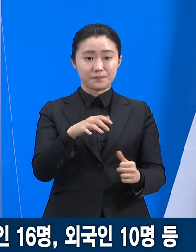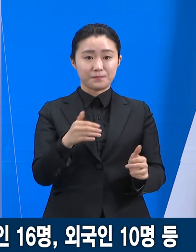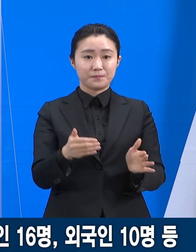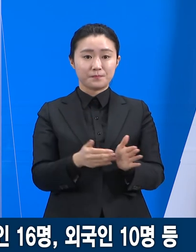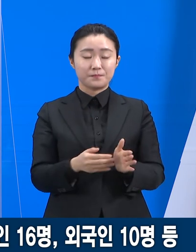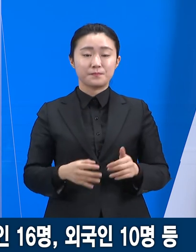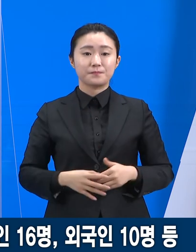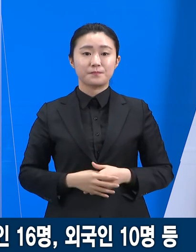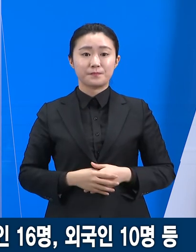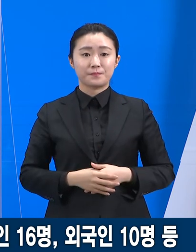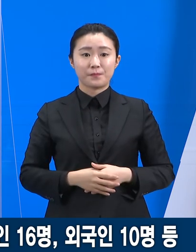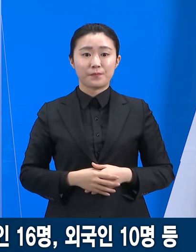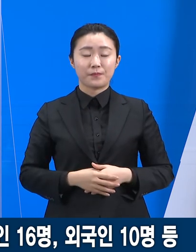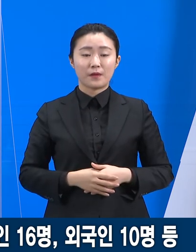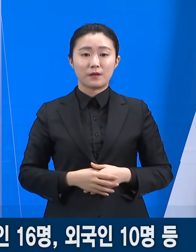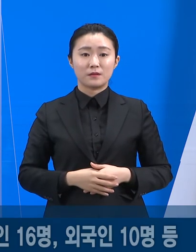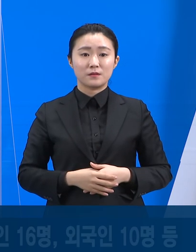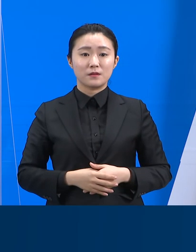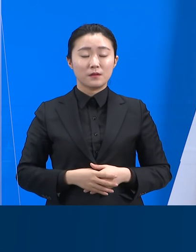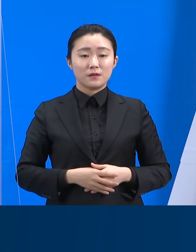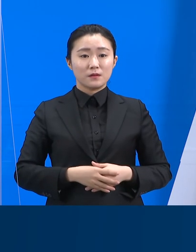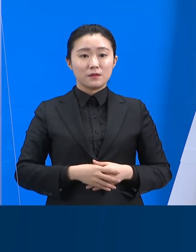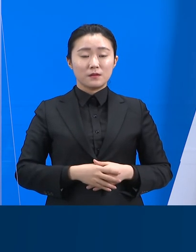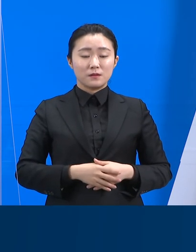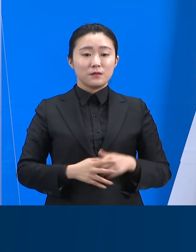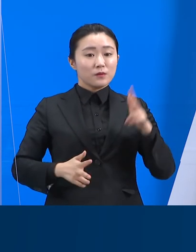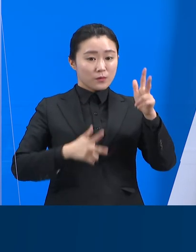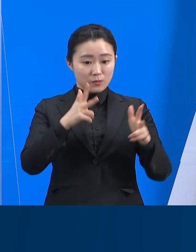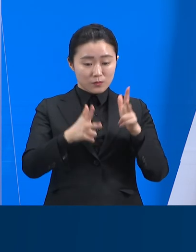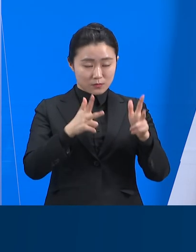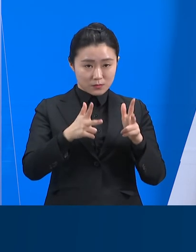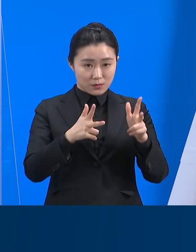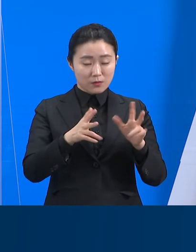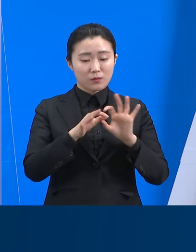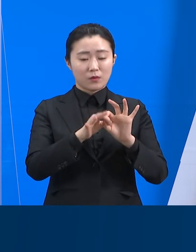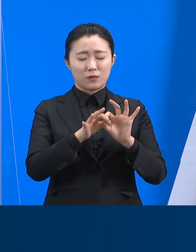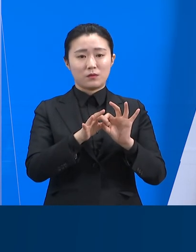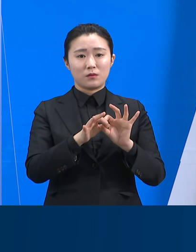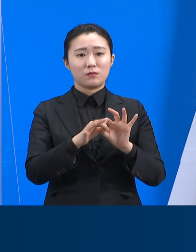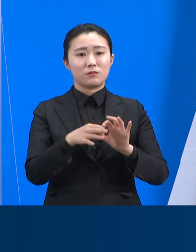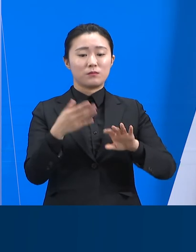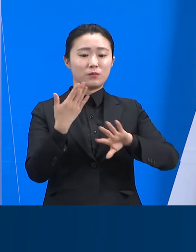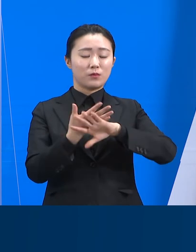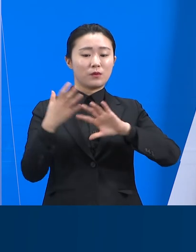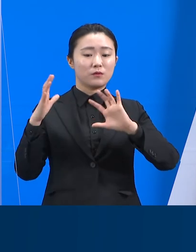제조업 사업장을 중심으로 한 외국인 확진 사례가 자주 발생하고 있습니다.